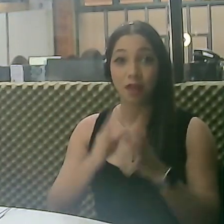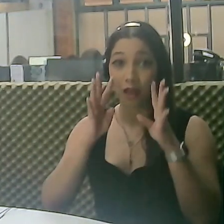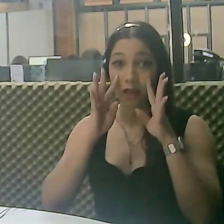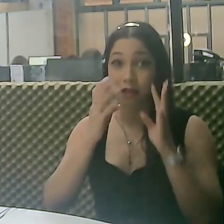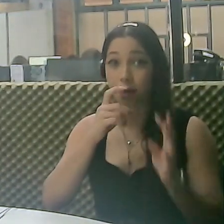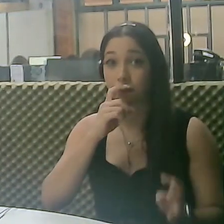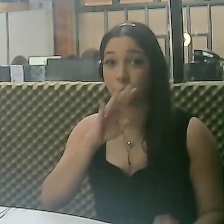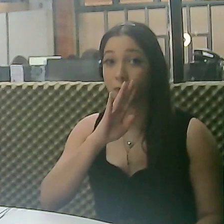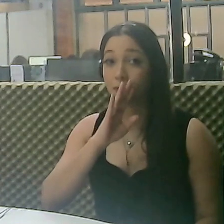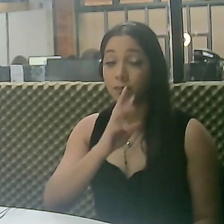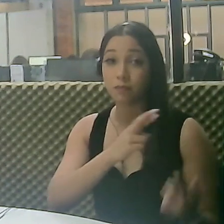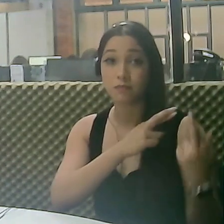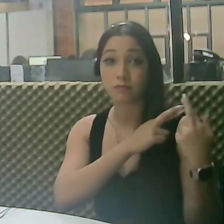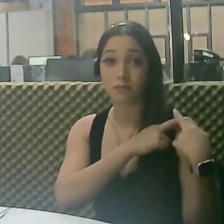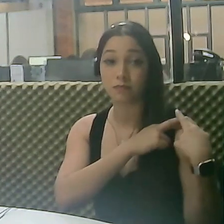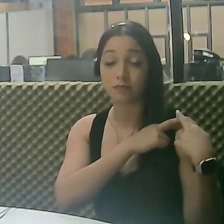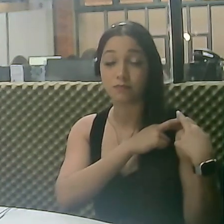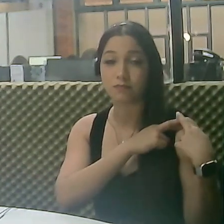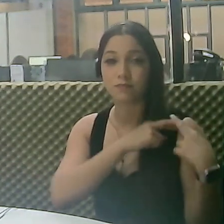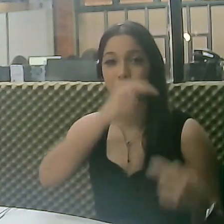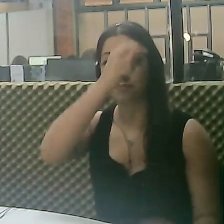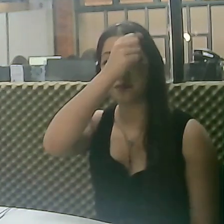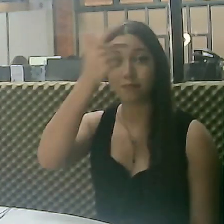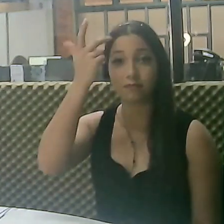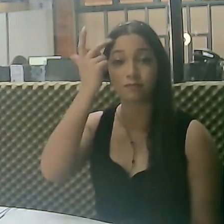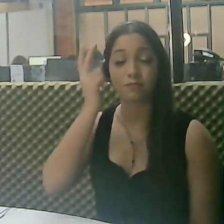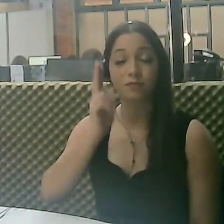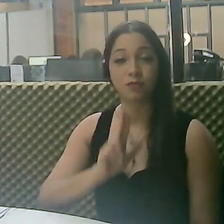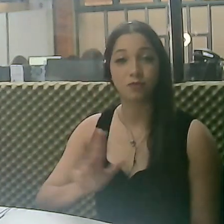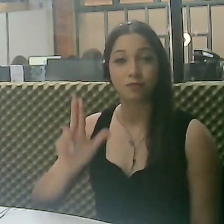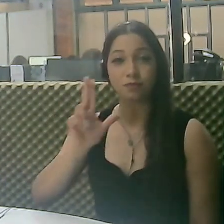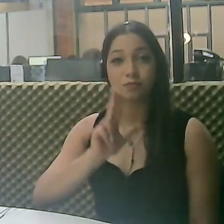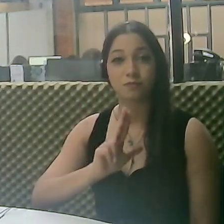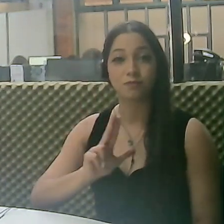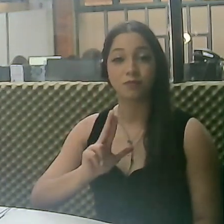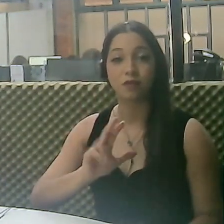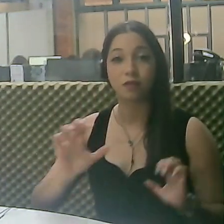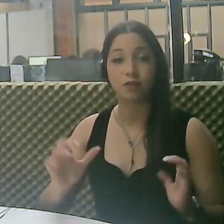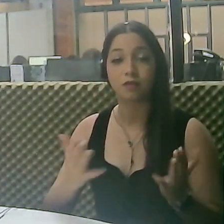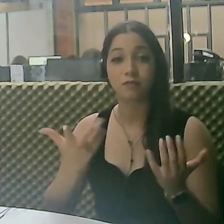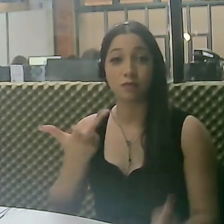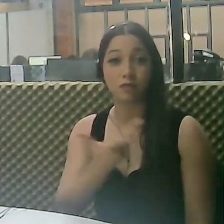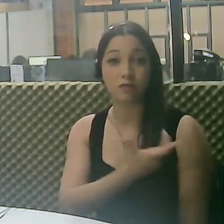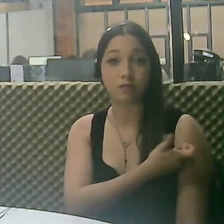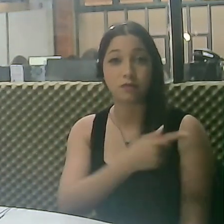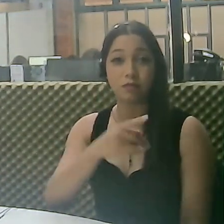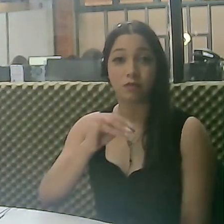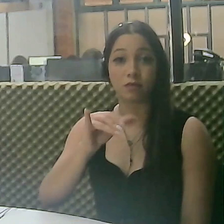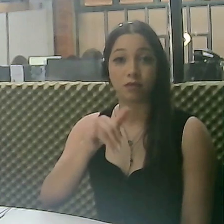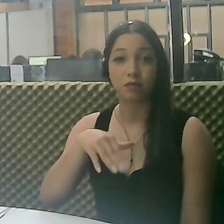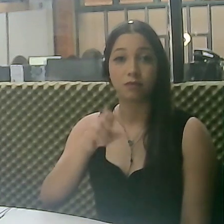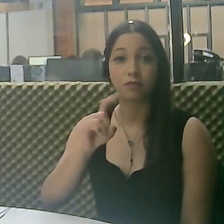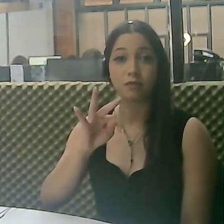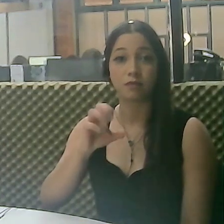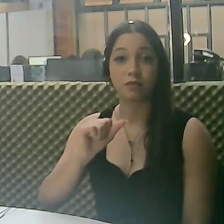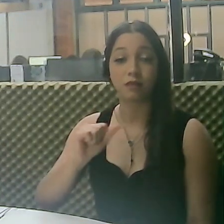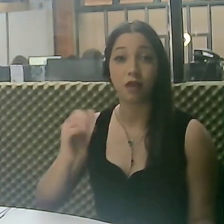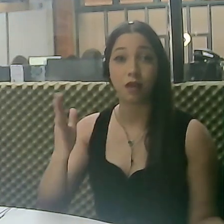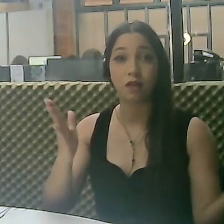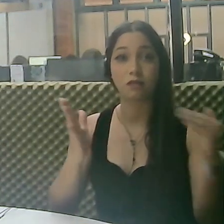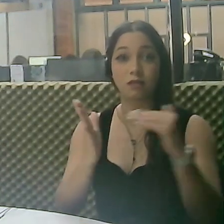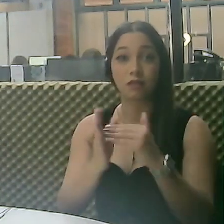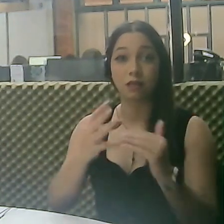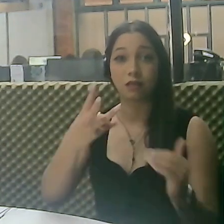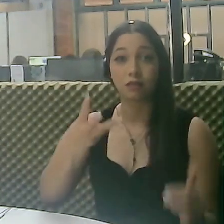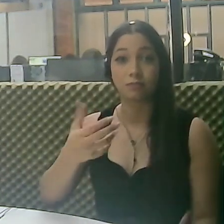Atenção, pais e responsáveis. A Prefeitura de Uberlândia informa que a campanha de vacinação contra poliomielite está prorrogada até